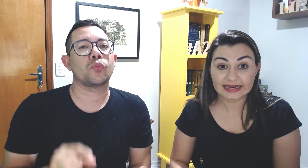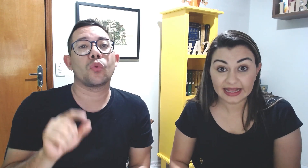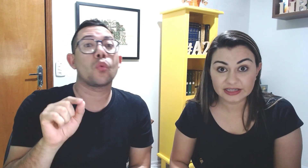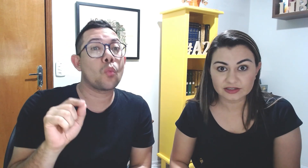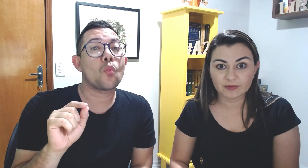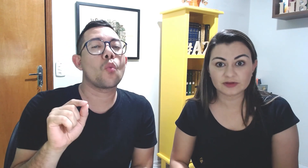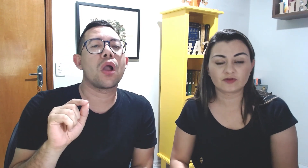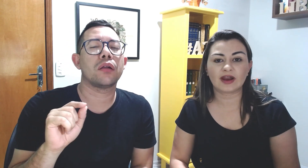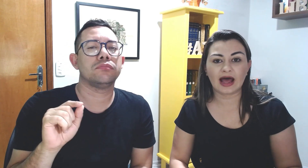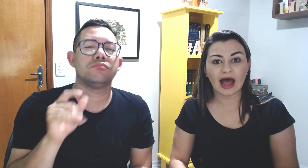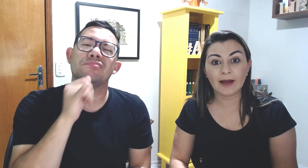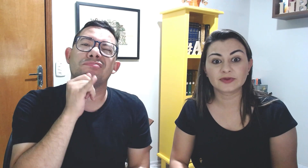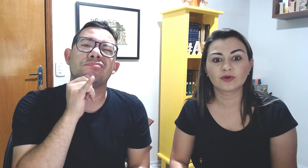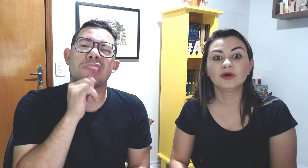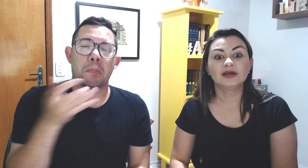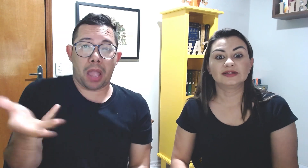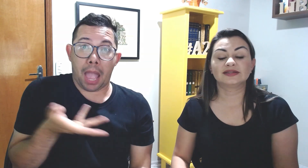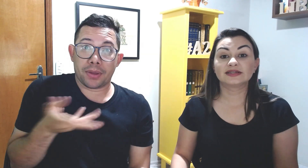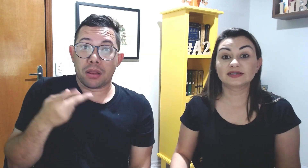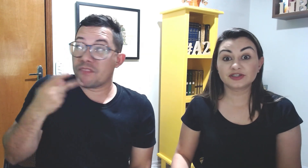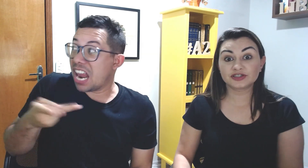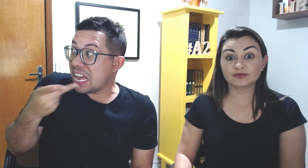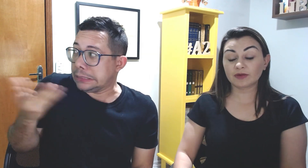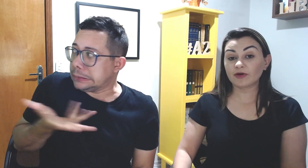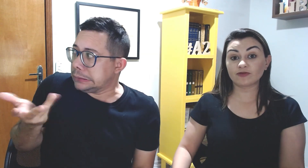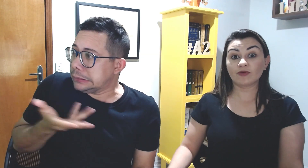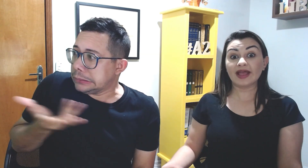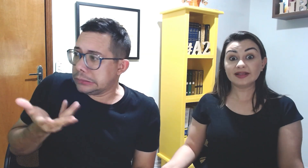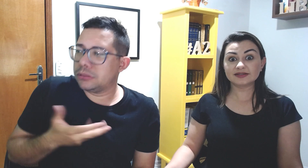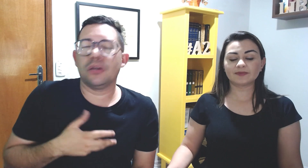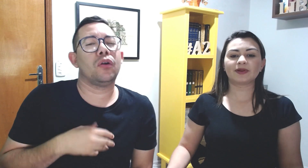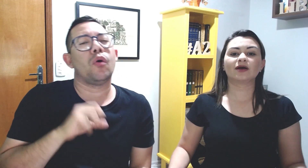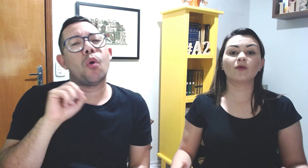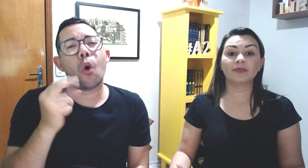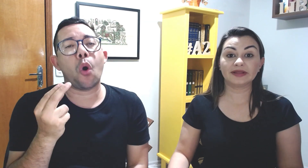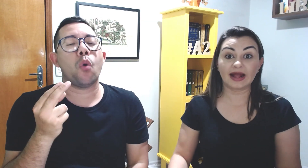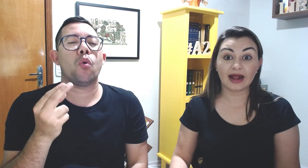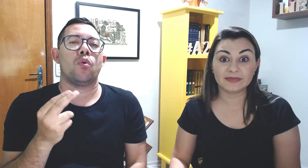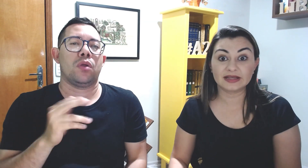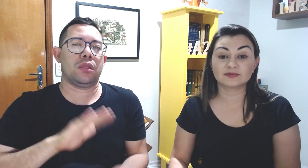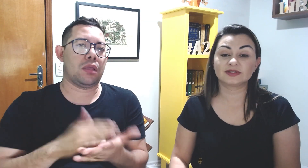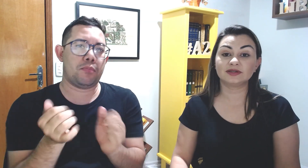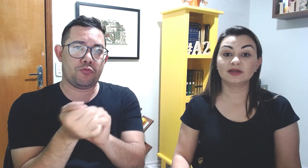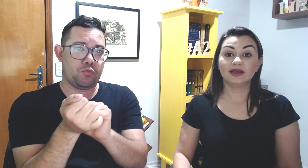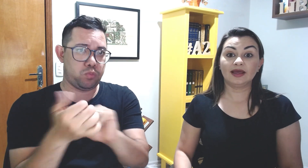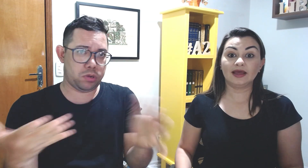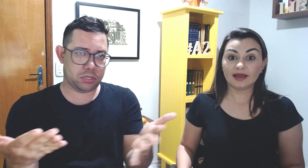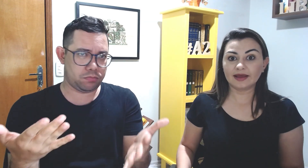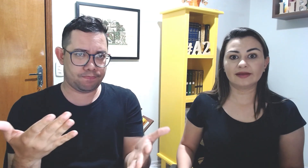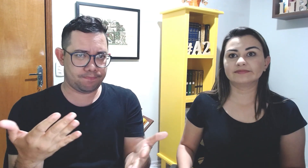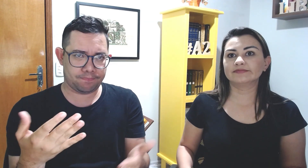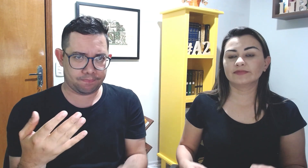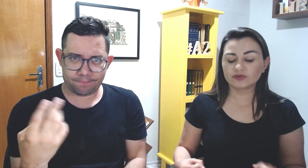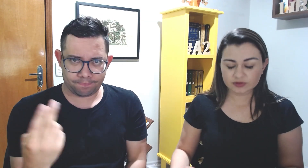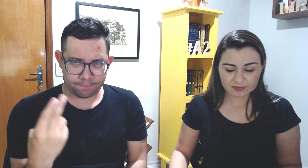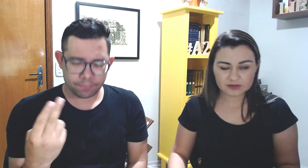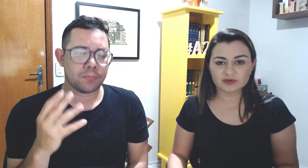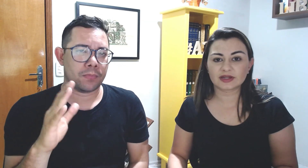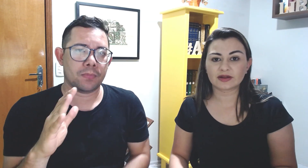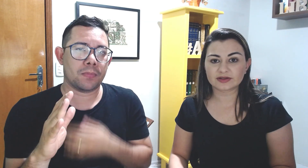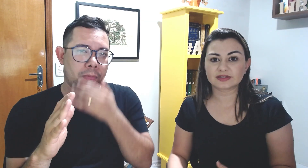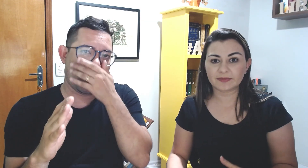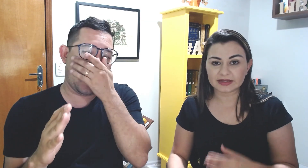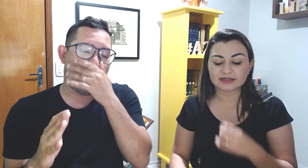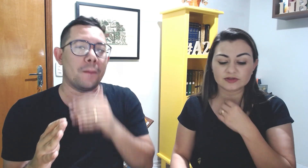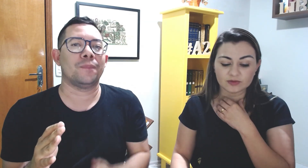na igreja, se o pastor fala rápido, se às vezes a gente não tem uma fluência para acompanhar mesmo, assim, mesmo